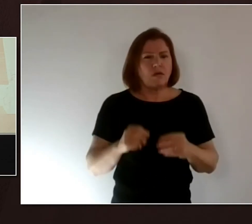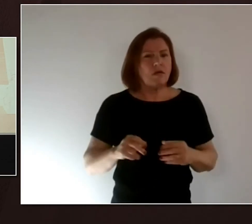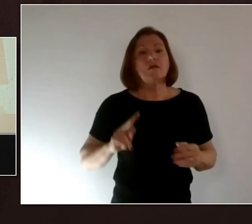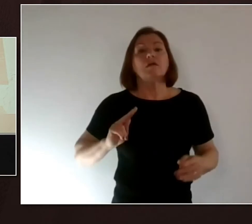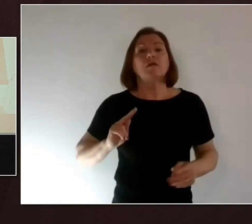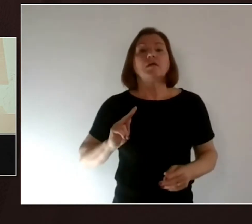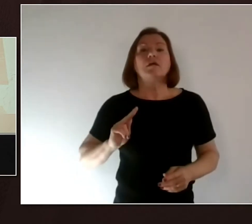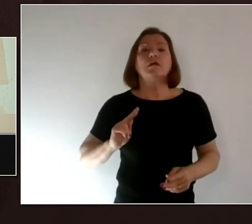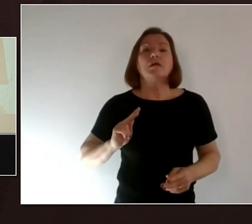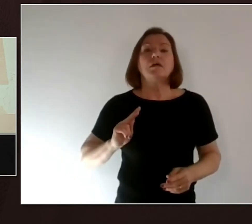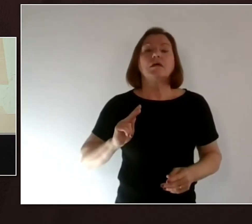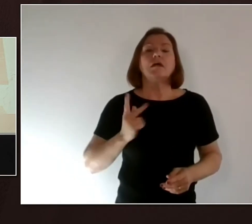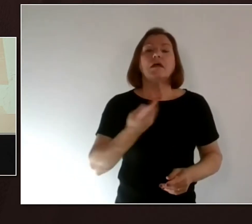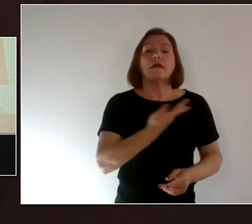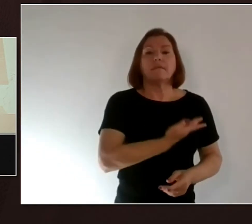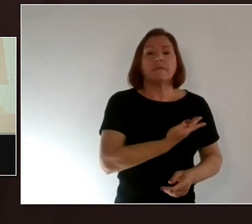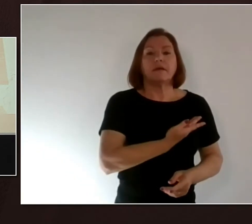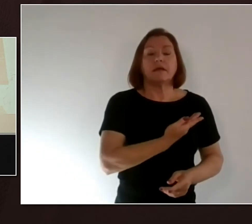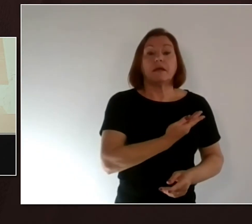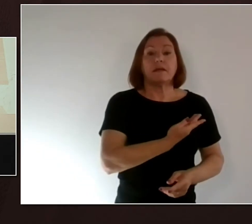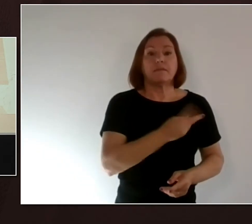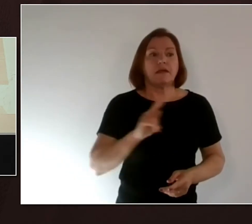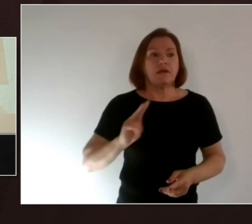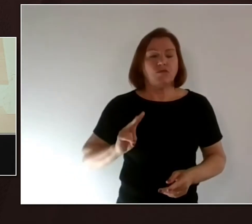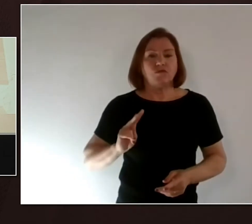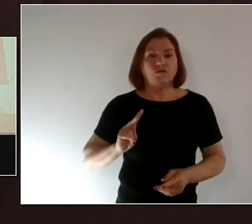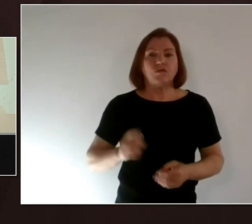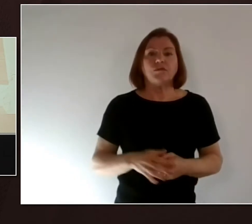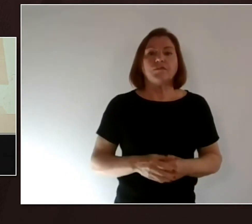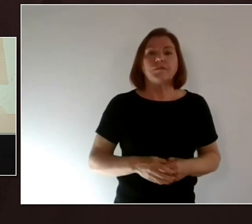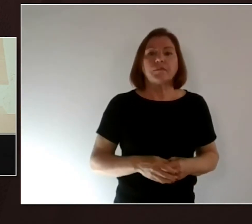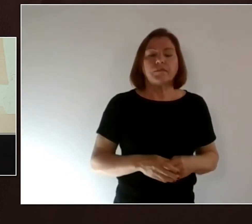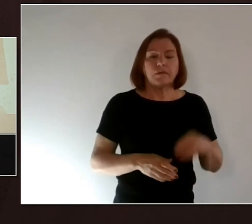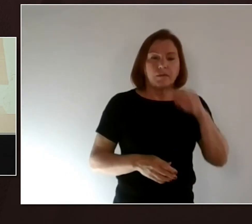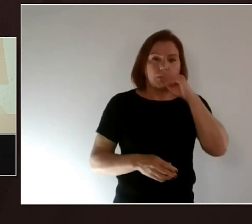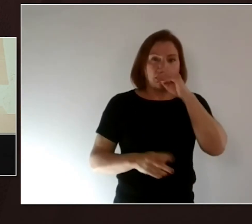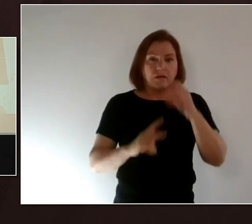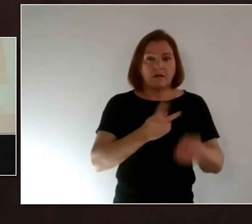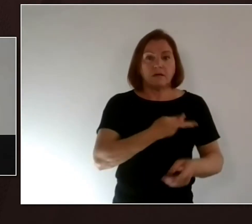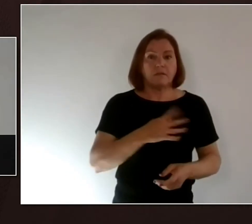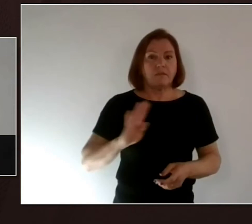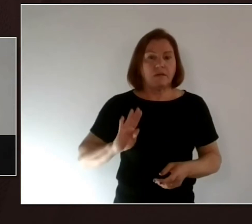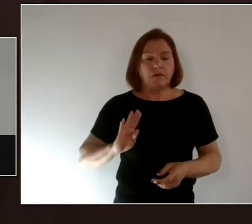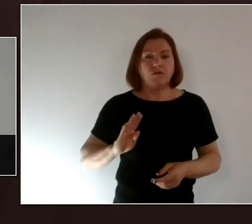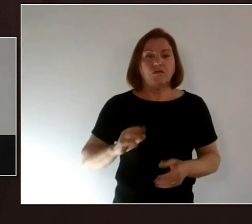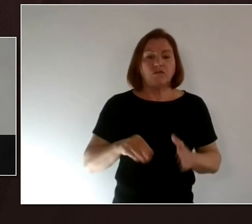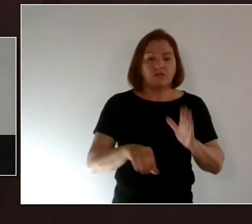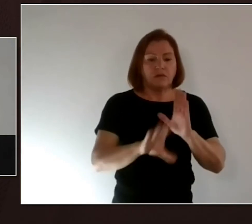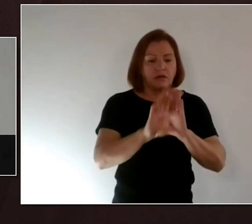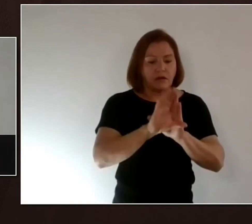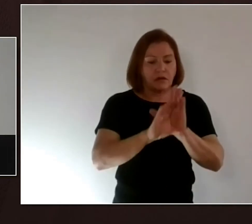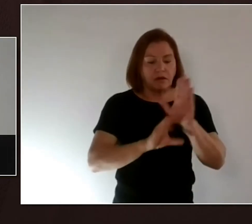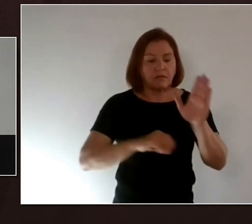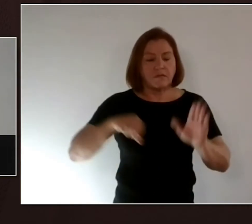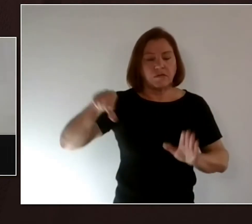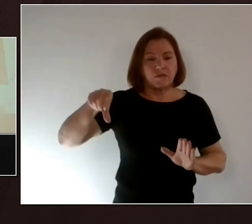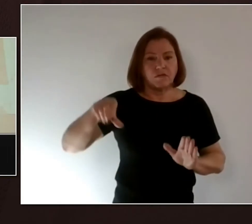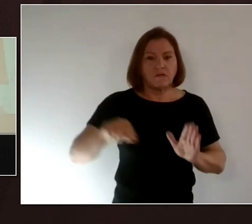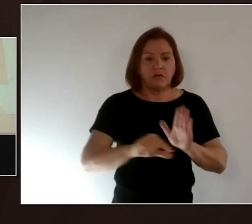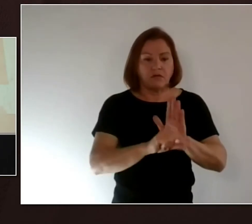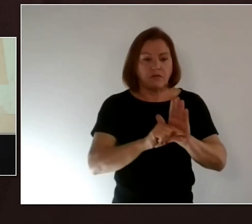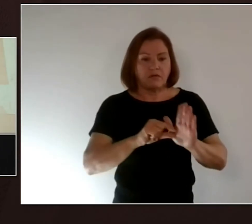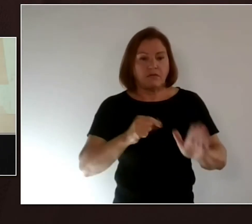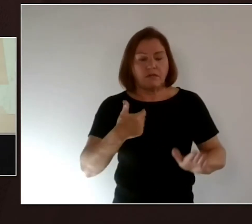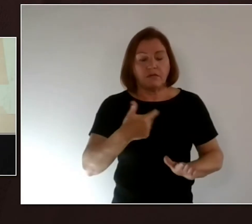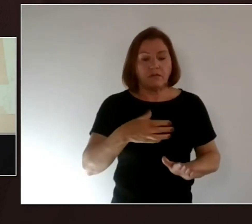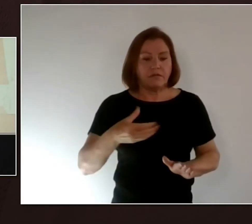27. Esse versículo é importante, porque alguém pode dizer para você que existe reencarnação, o homem pode